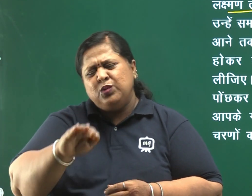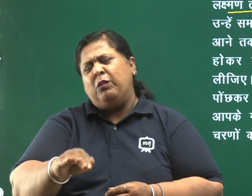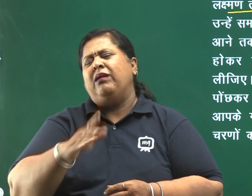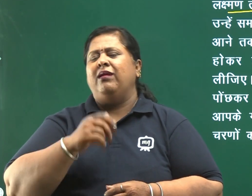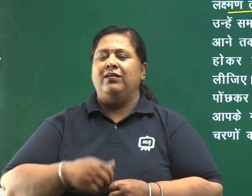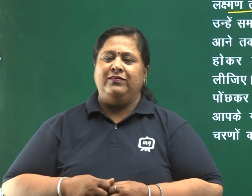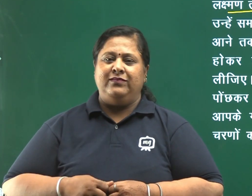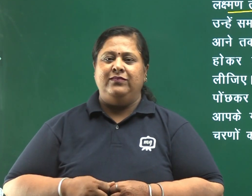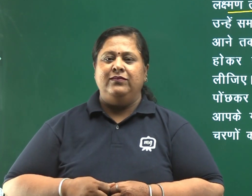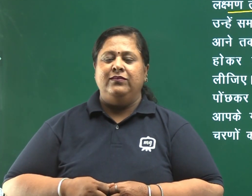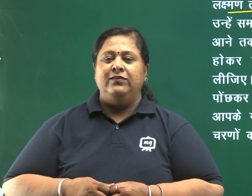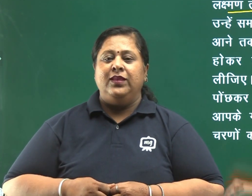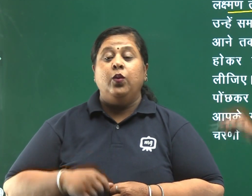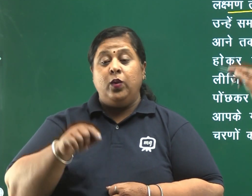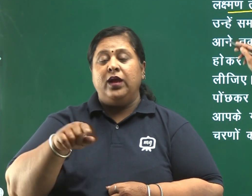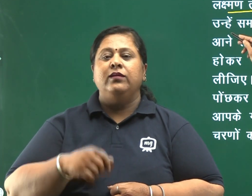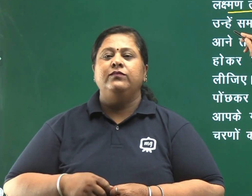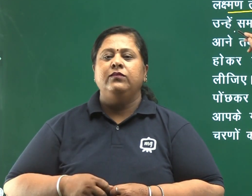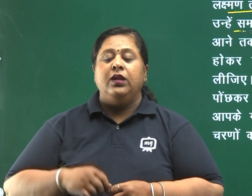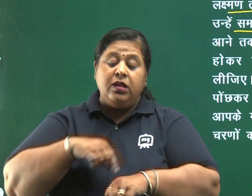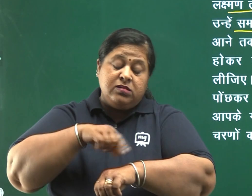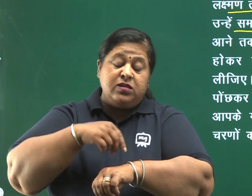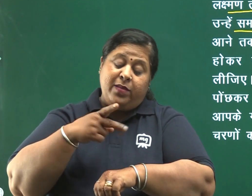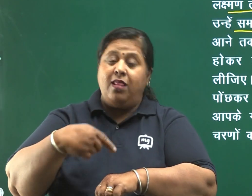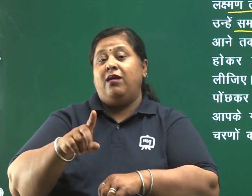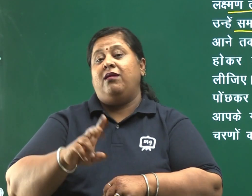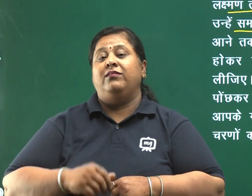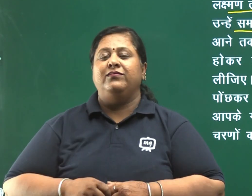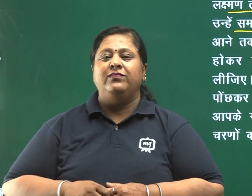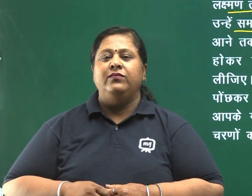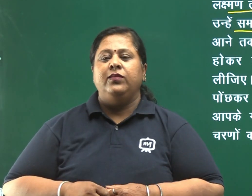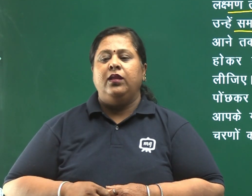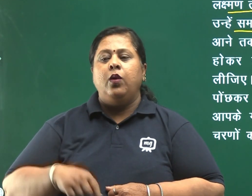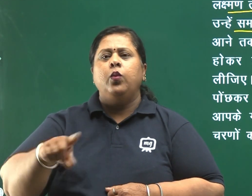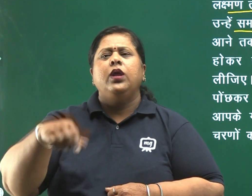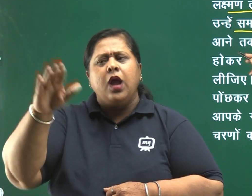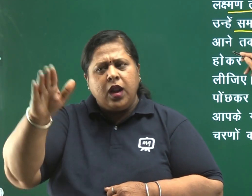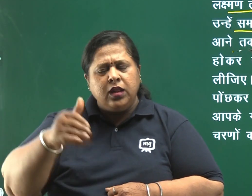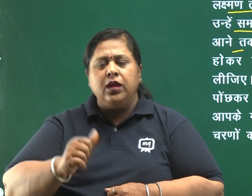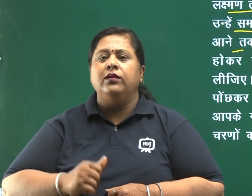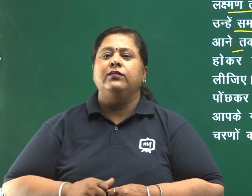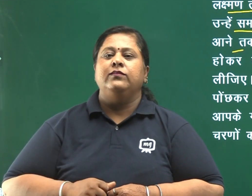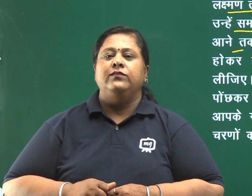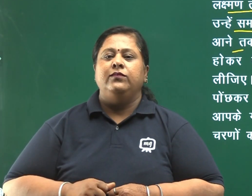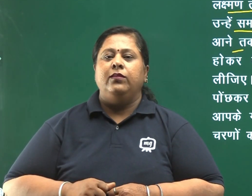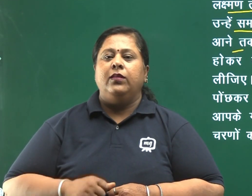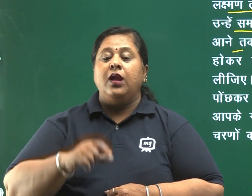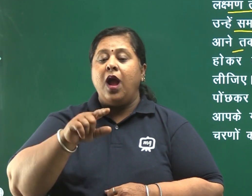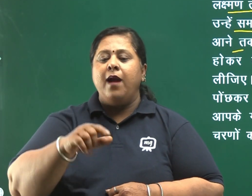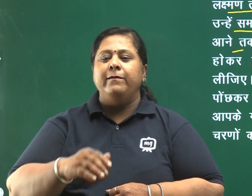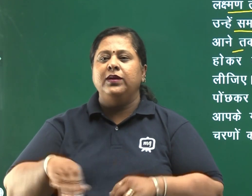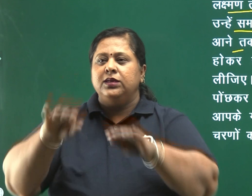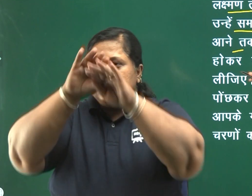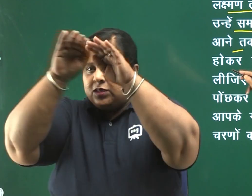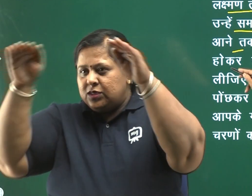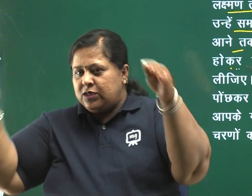हैं, उन्हें समय लग जाएगा। उनके आने तक आप छाया में